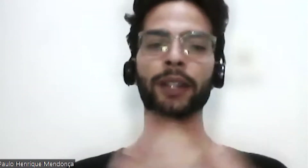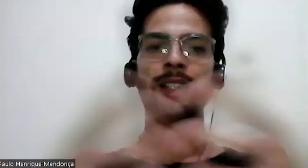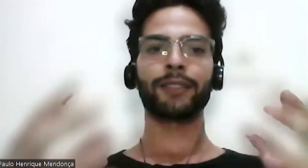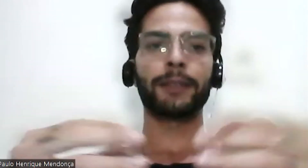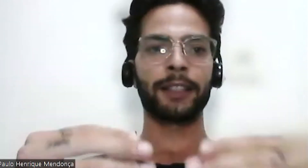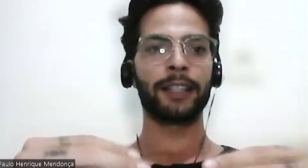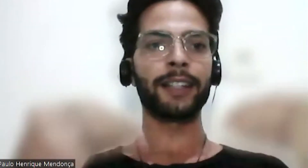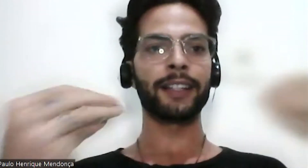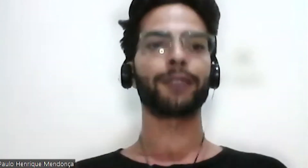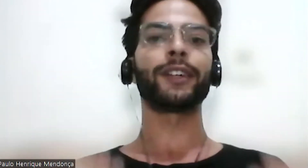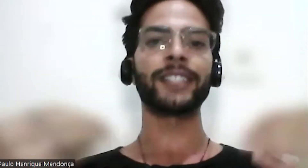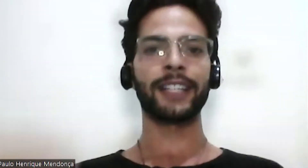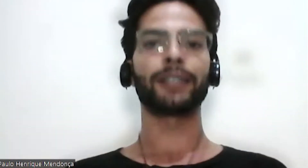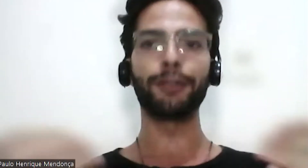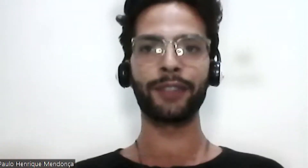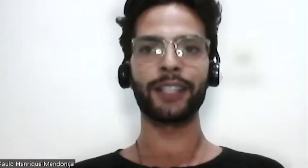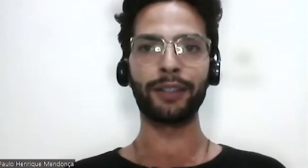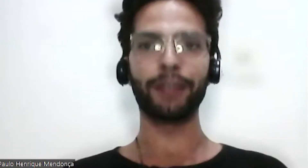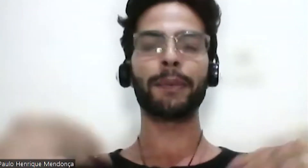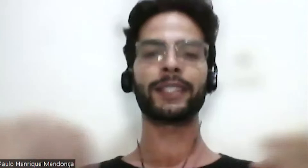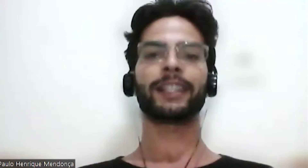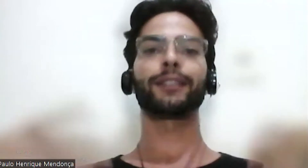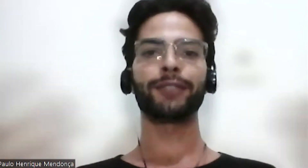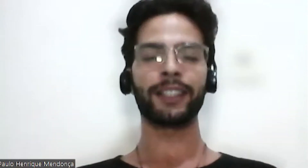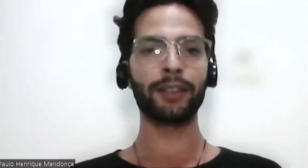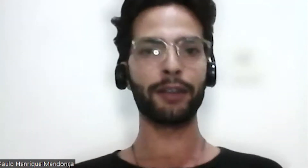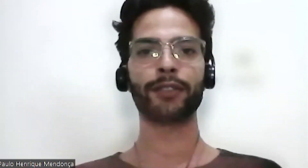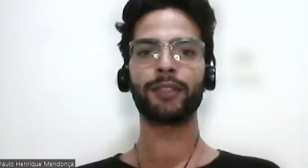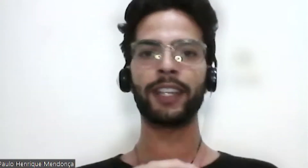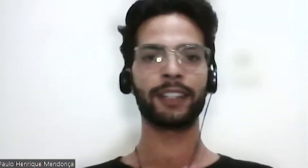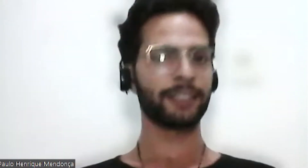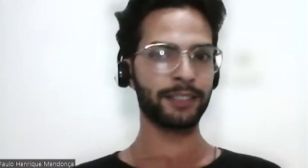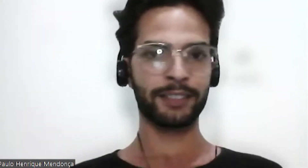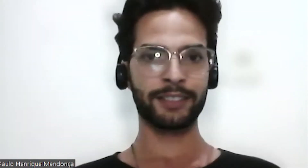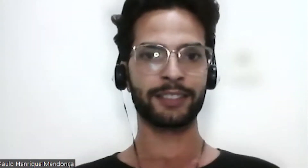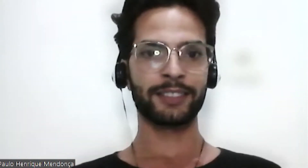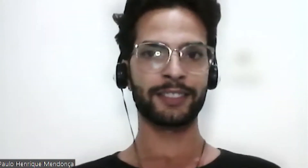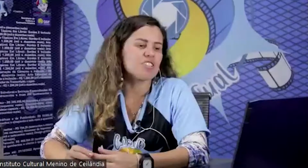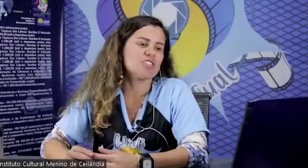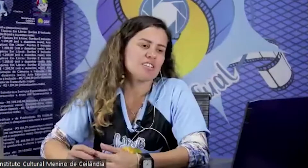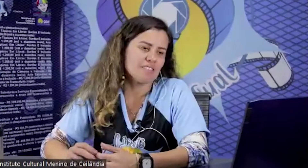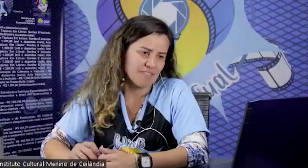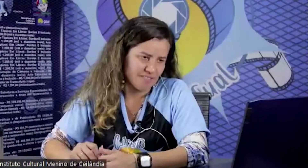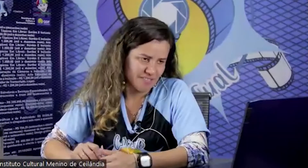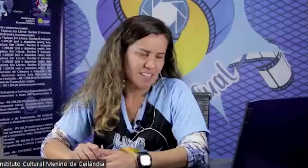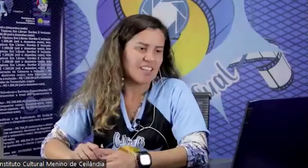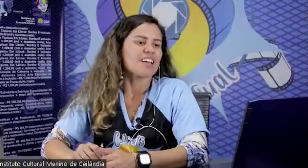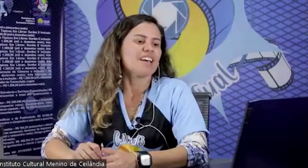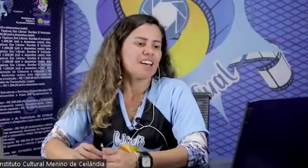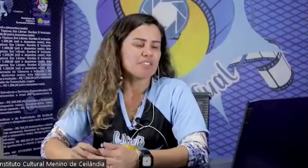ela só vai entender que foi acessado no vídeo, que foi apresentado no final. Então, eu fiz o quê? Entendi. Nada. Você